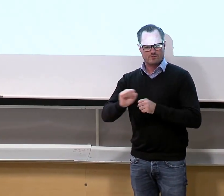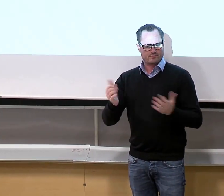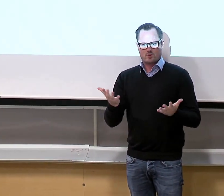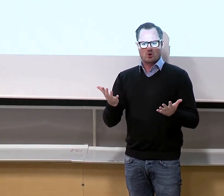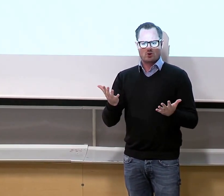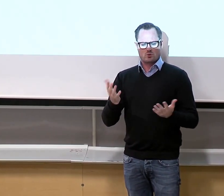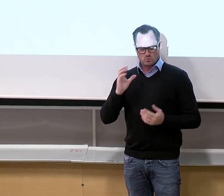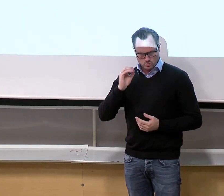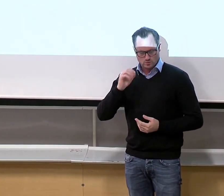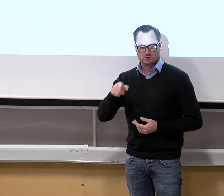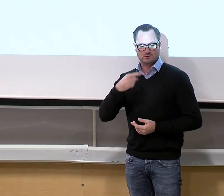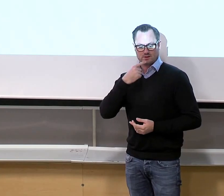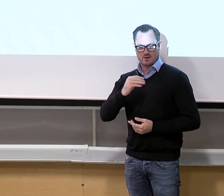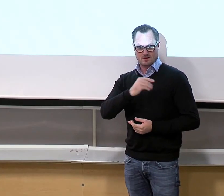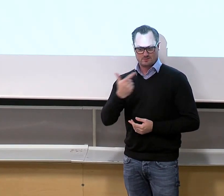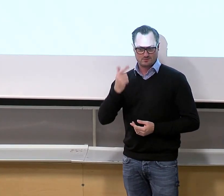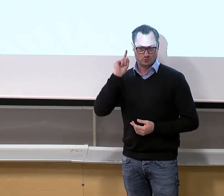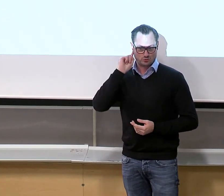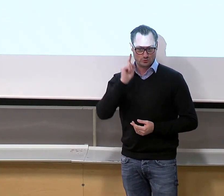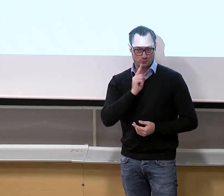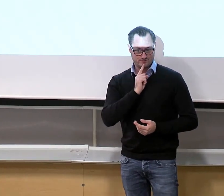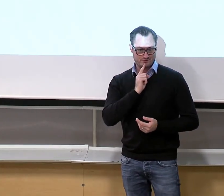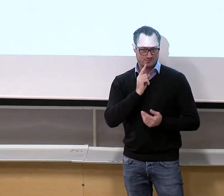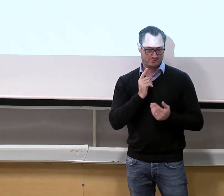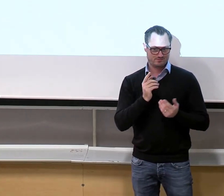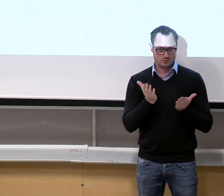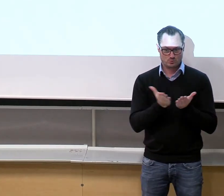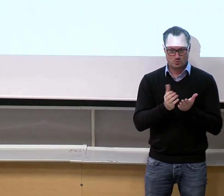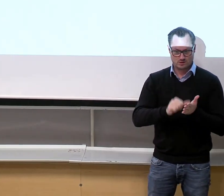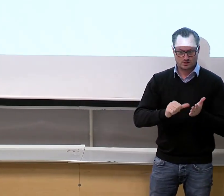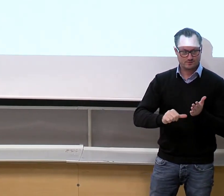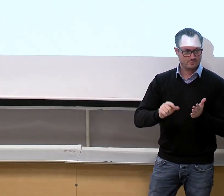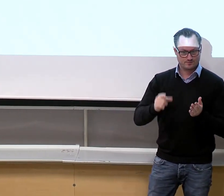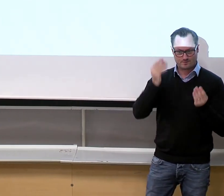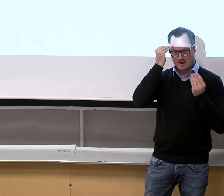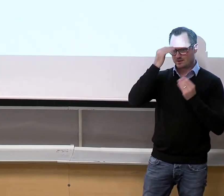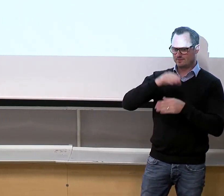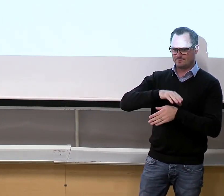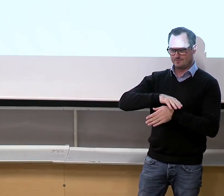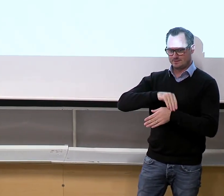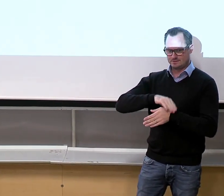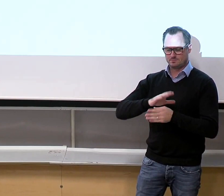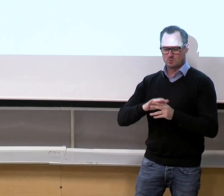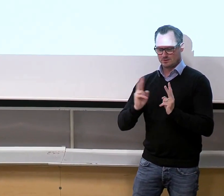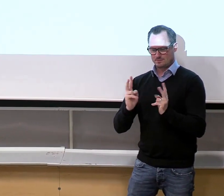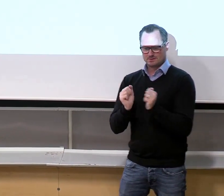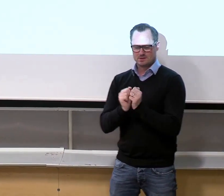Och vad säger min avhandling för någonting då? Ja, den säger helt enkelt att döva elever